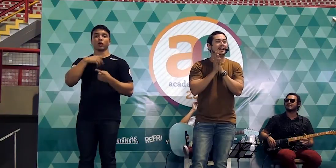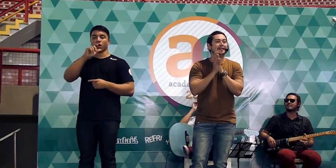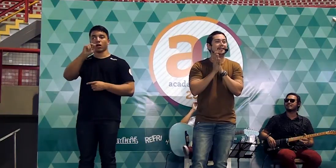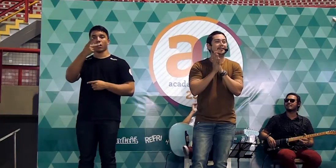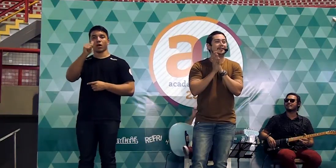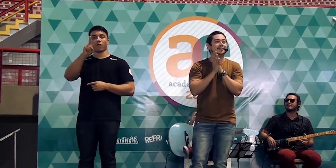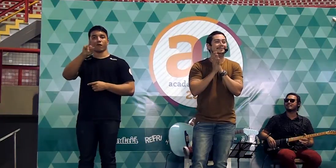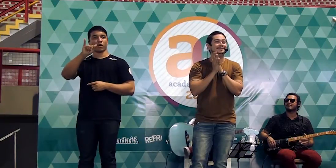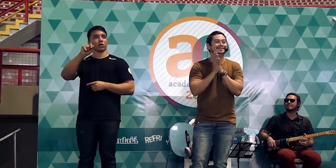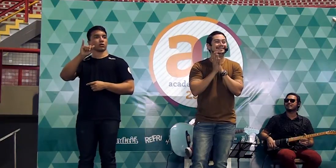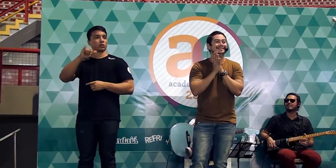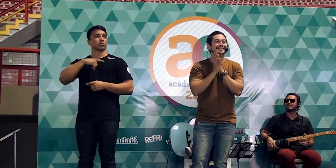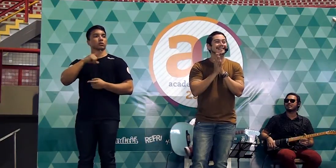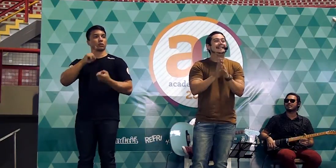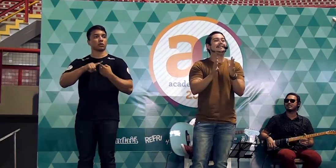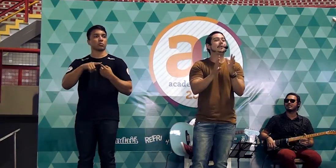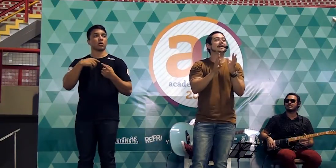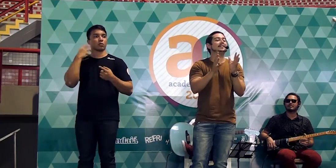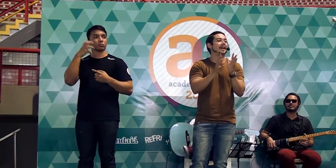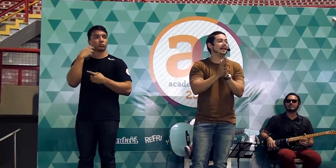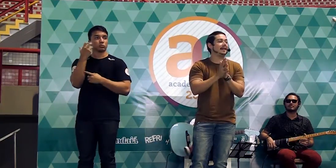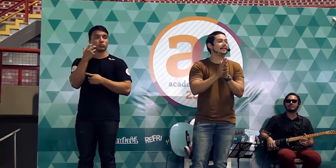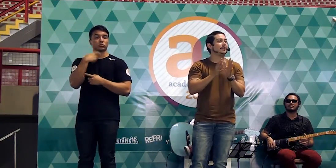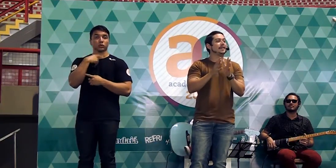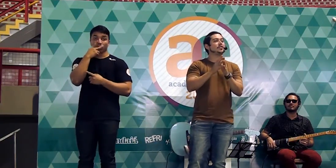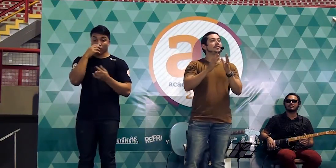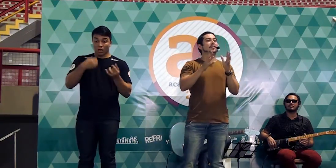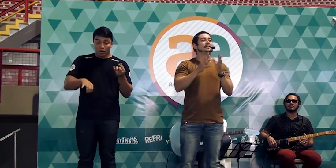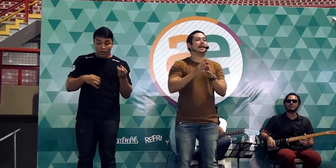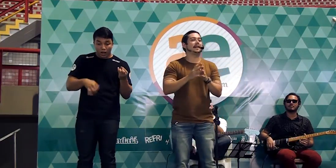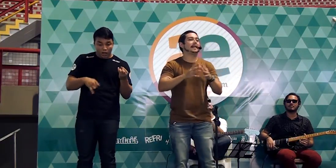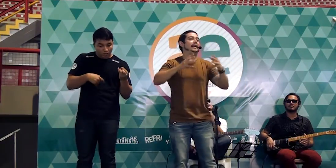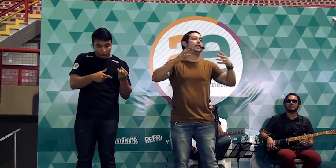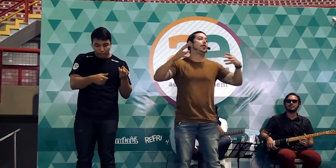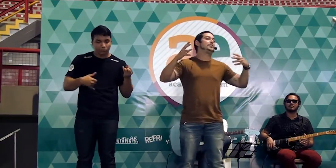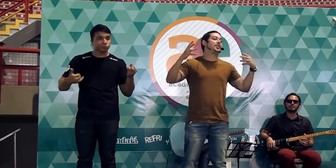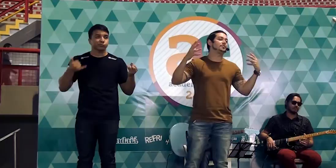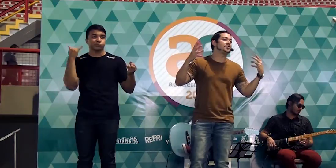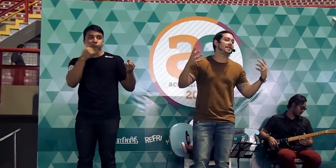uma guitarra elétrica. Ter uma guitarra elétrica não era só ter uma guitarra